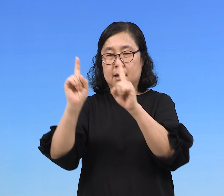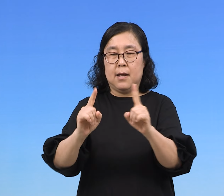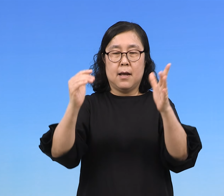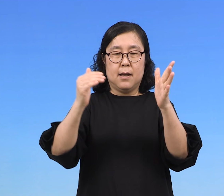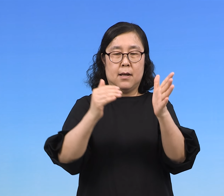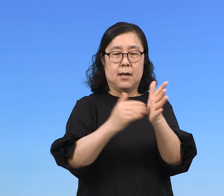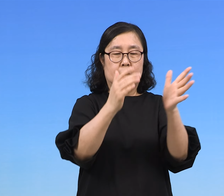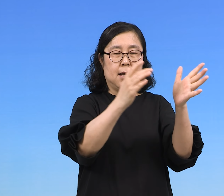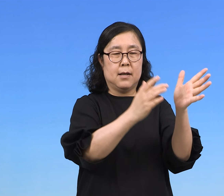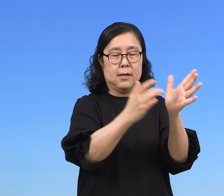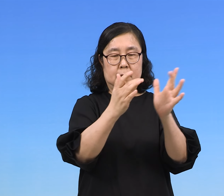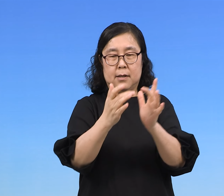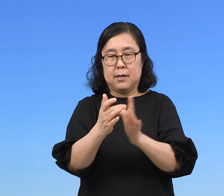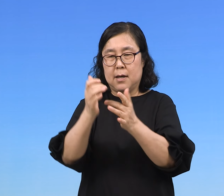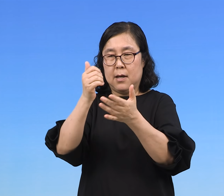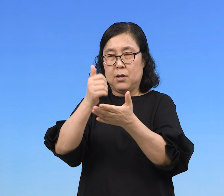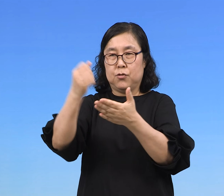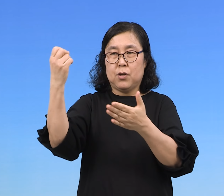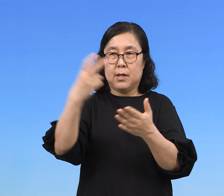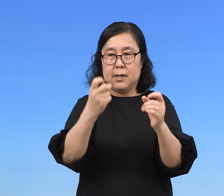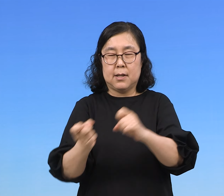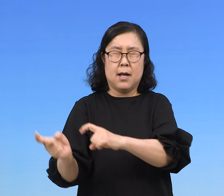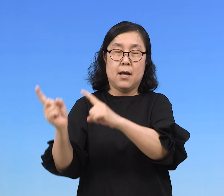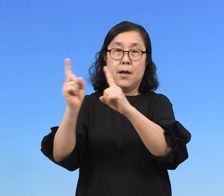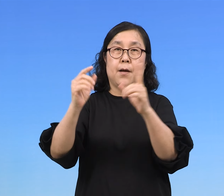예수 다시 사셨네.